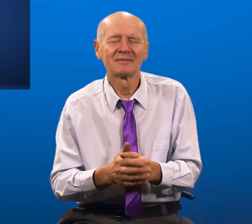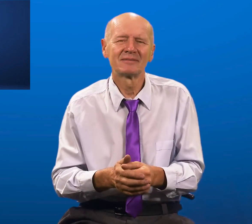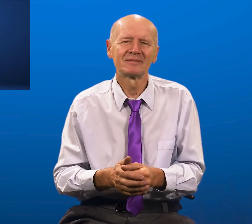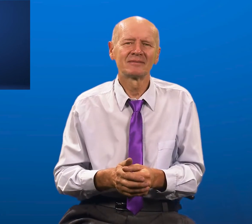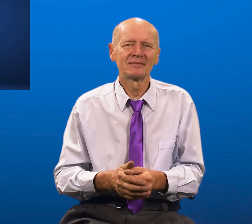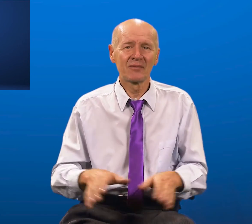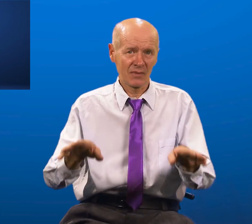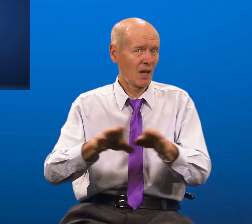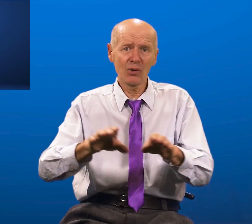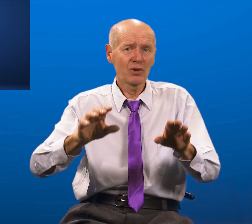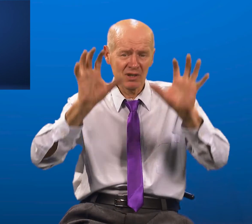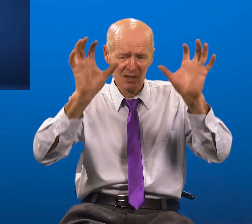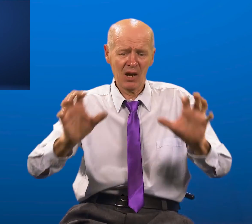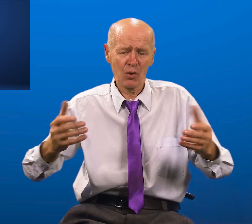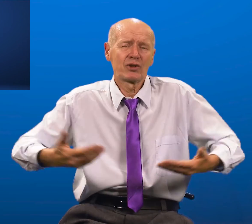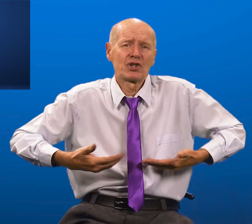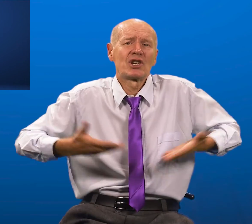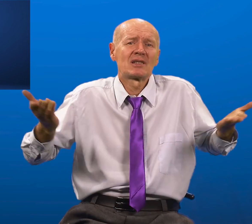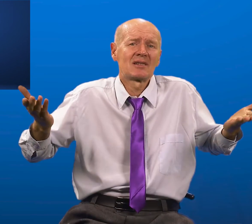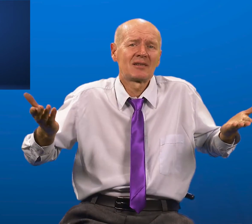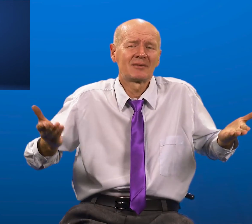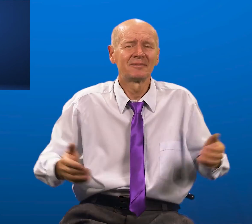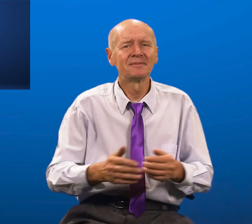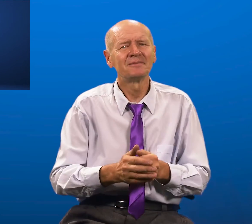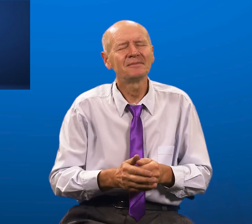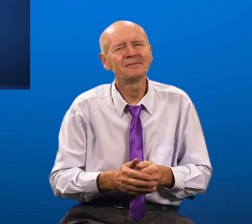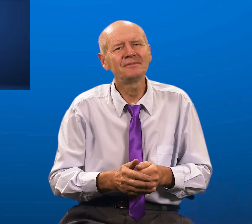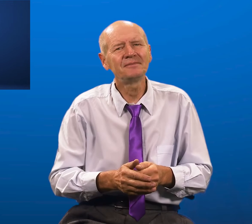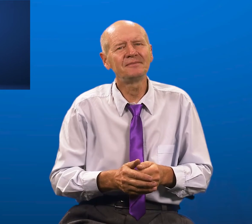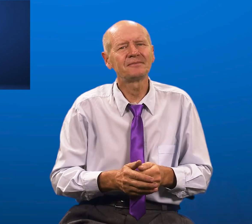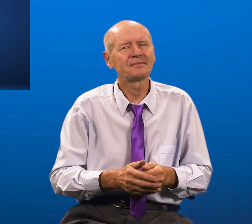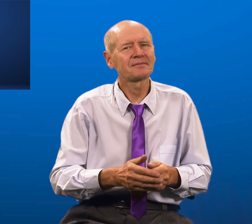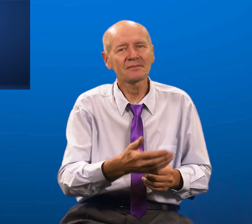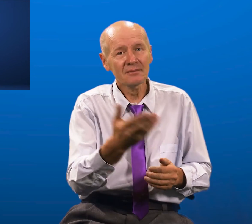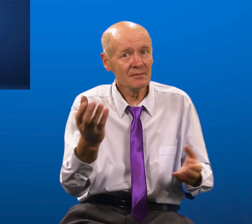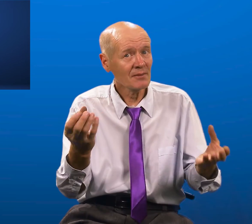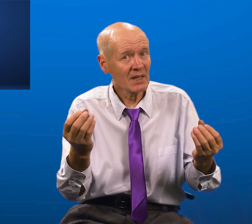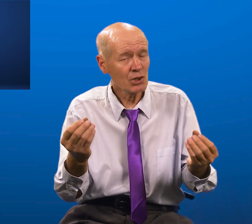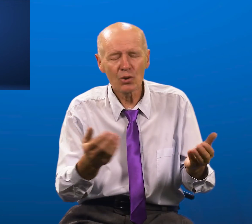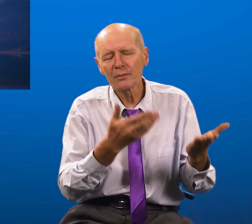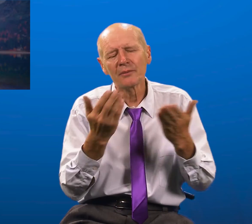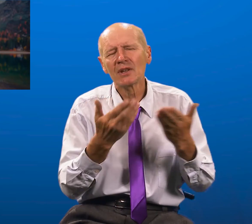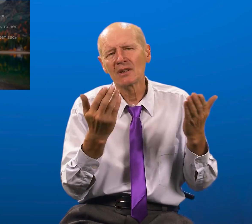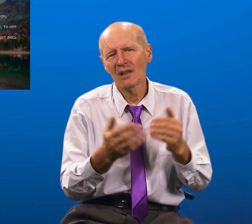ним. В Бытие 41 главе мы читаем такие